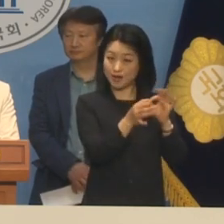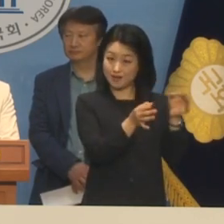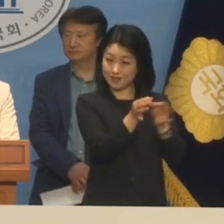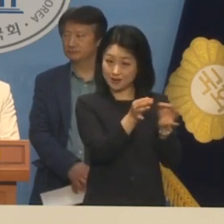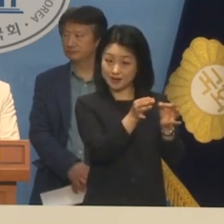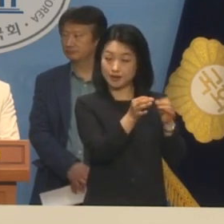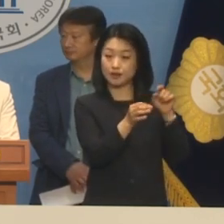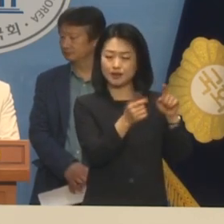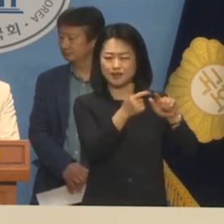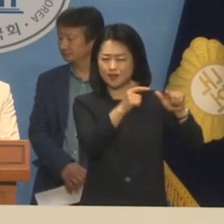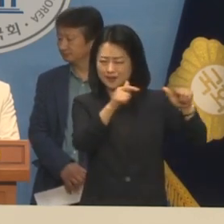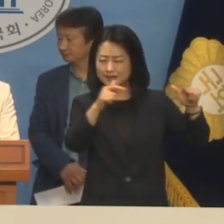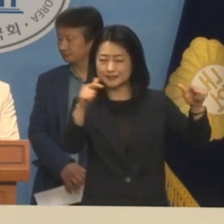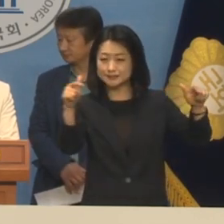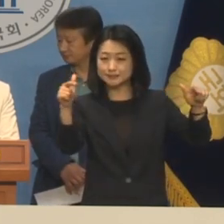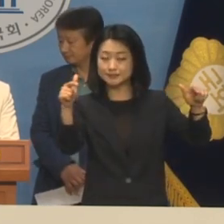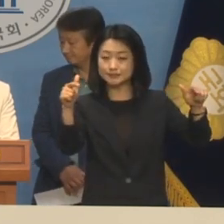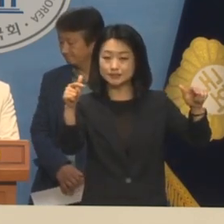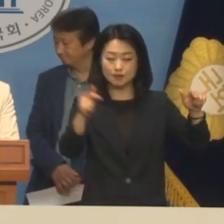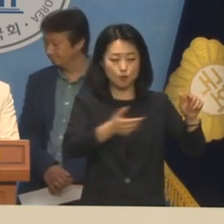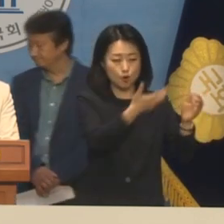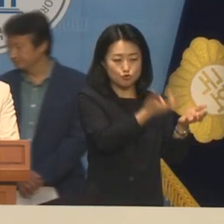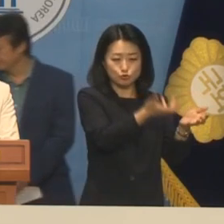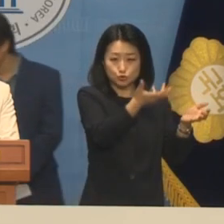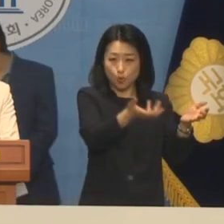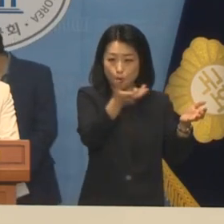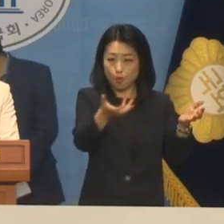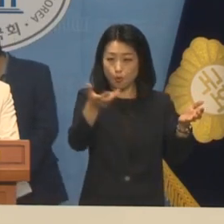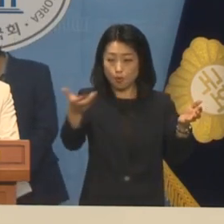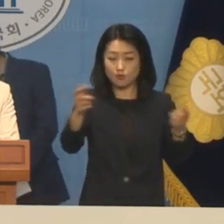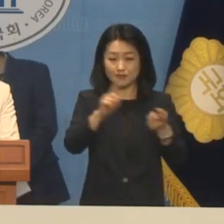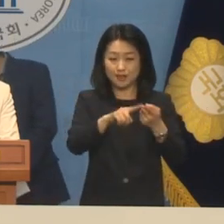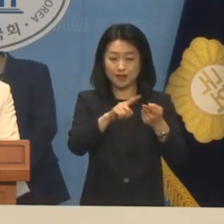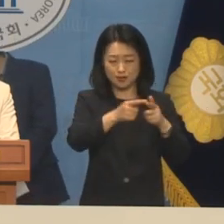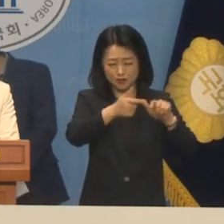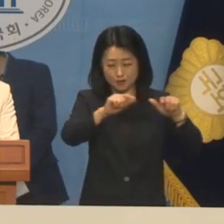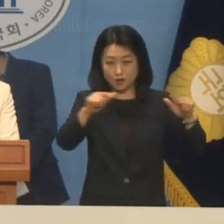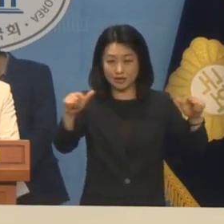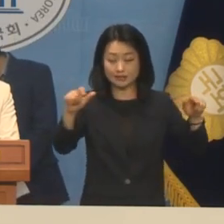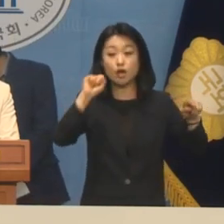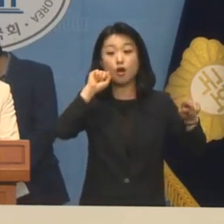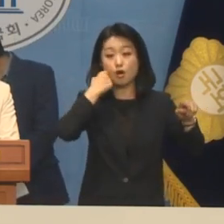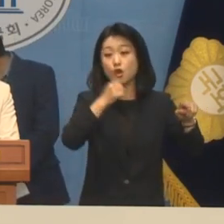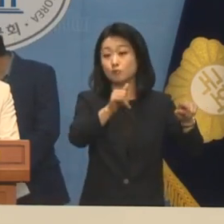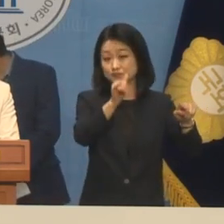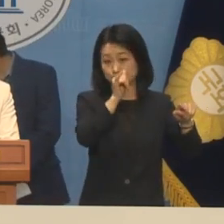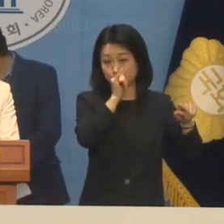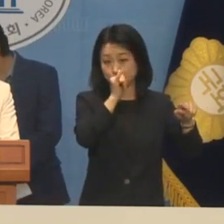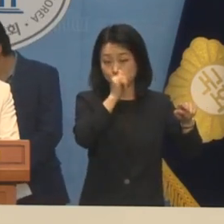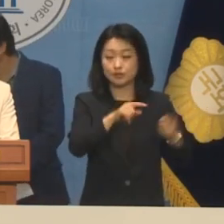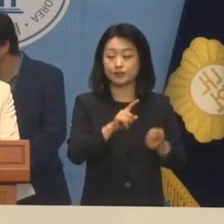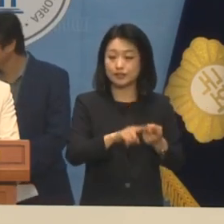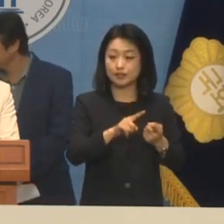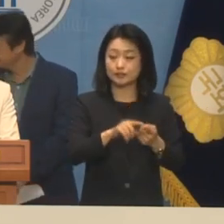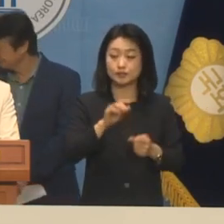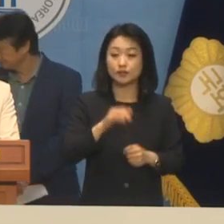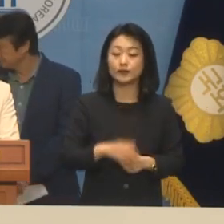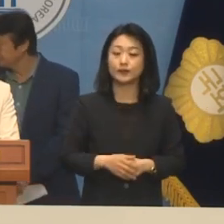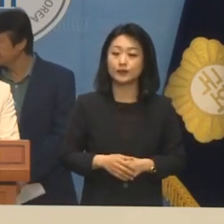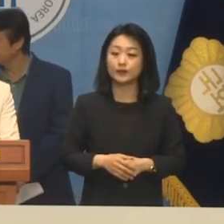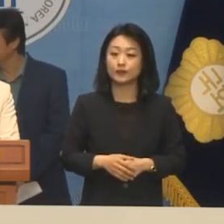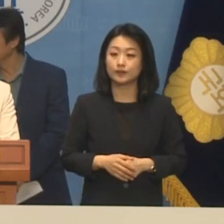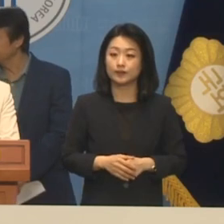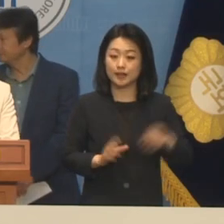그런 것들이 유통에서 어려움이 겪어오는 거에 대해서 이 부분은 우리가 오랜